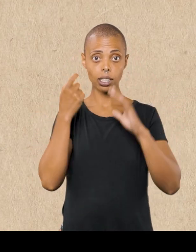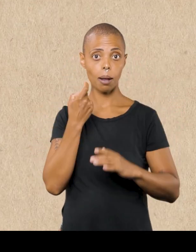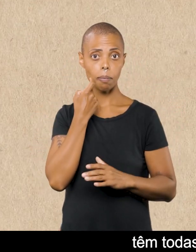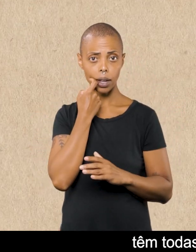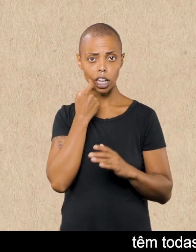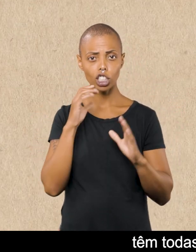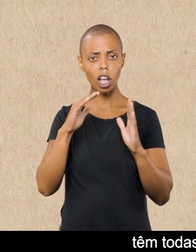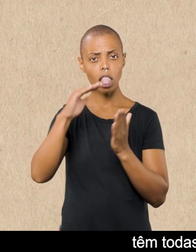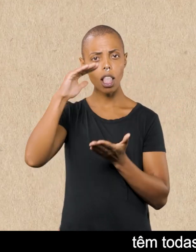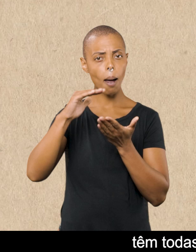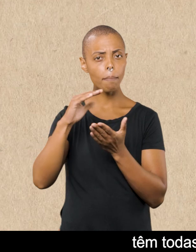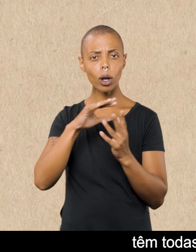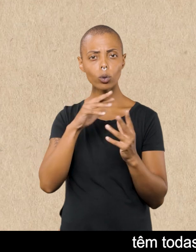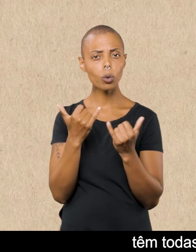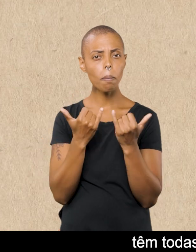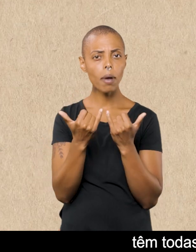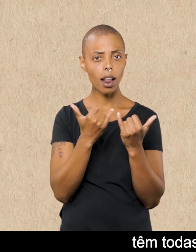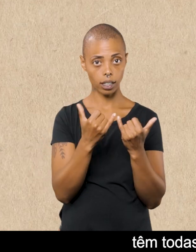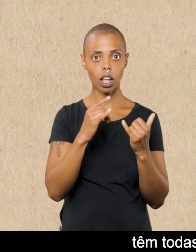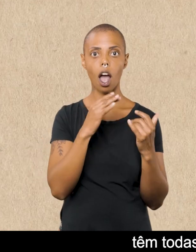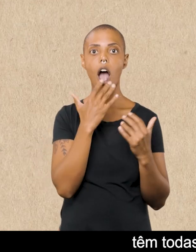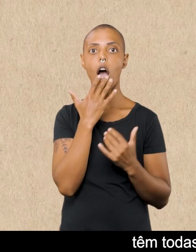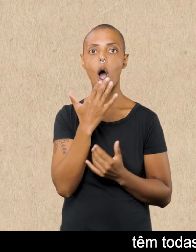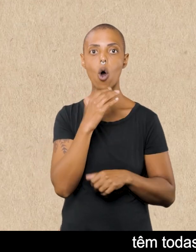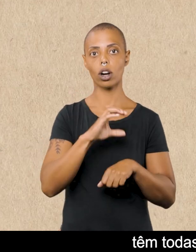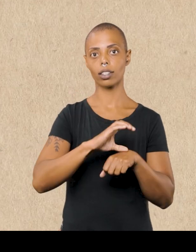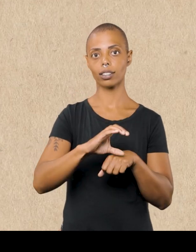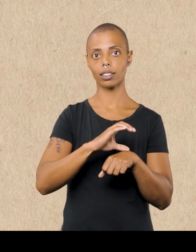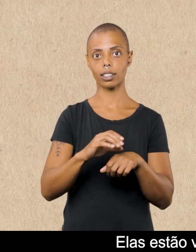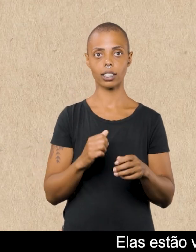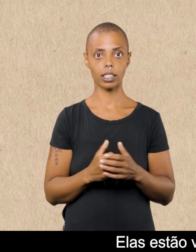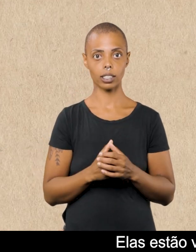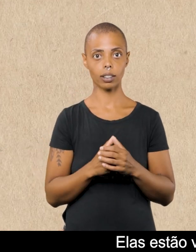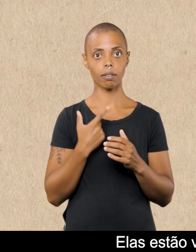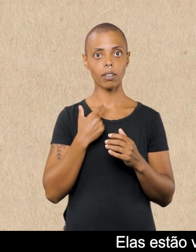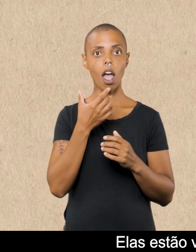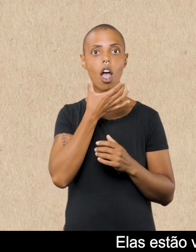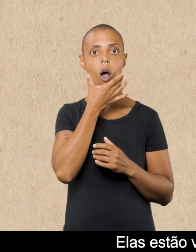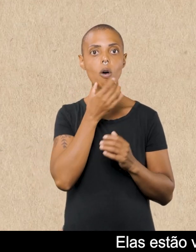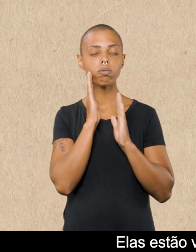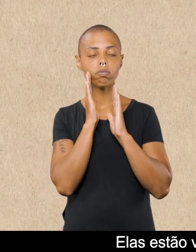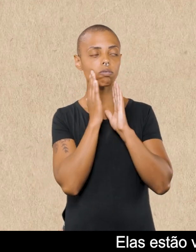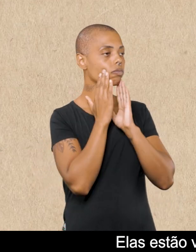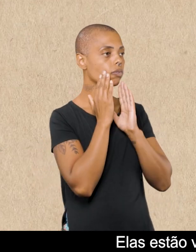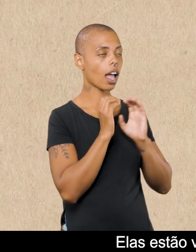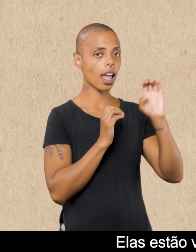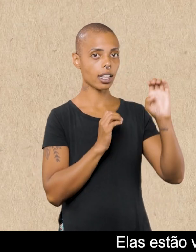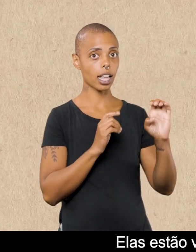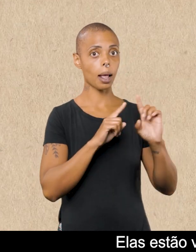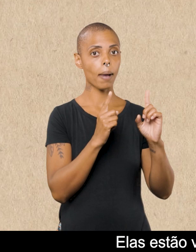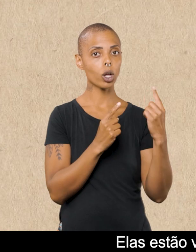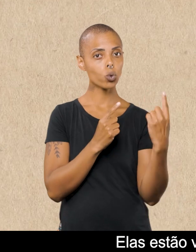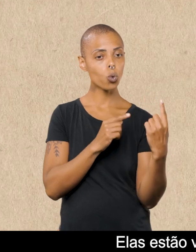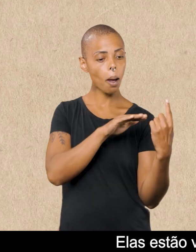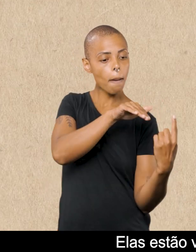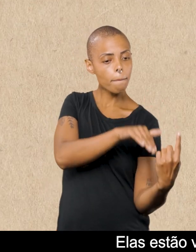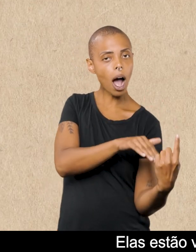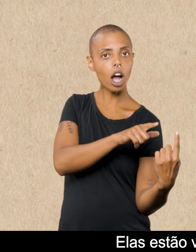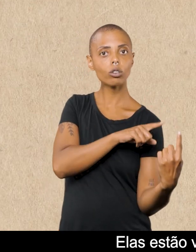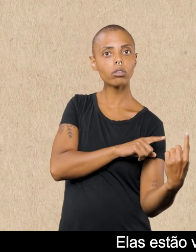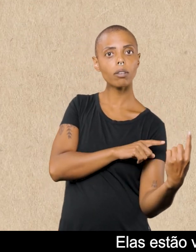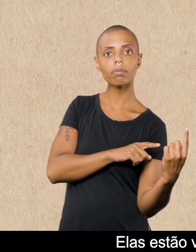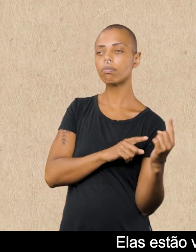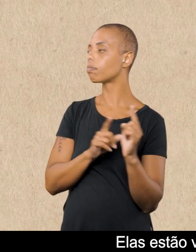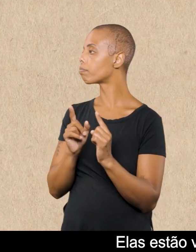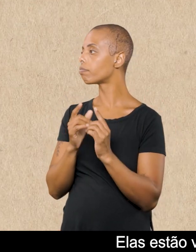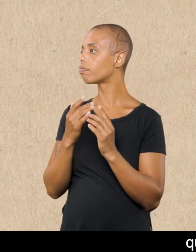sobre um fundo preto. As cabeças de peixe têm todas um tamanho parecido e são cinzas. Elas